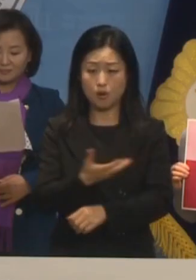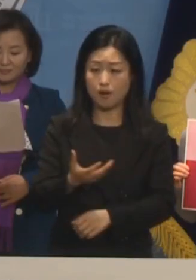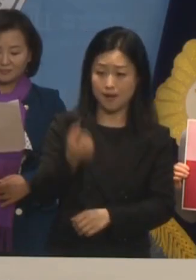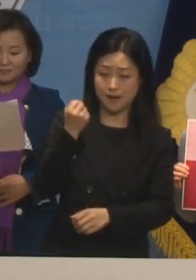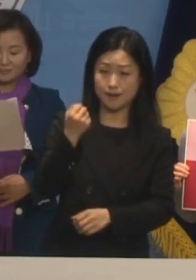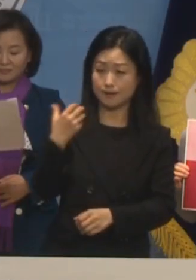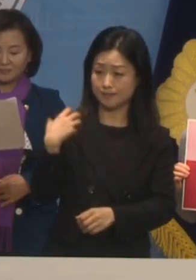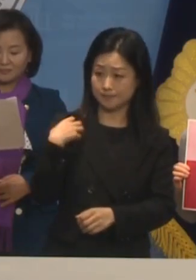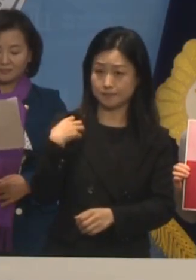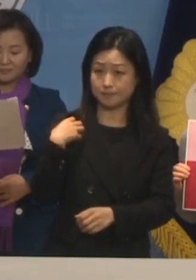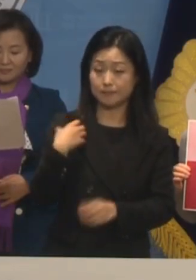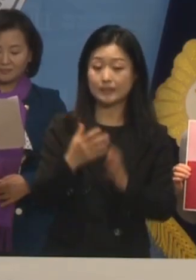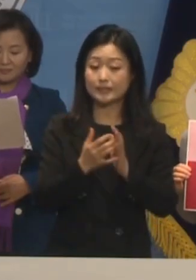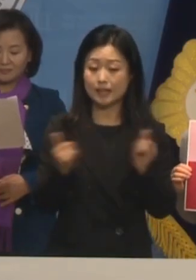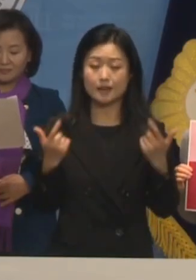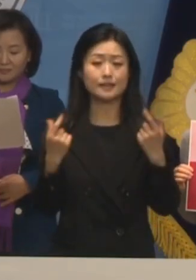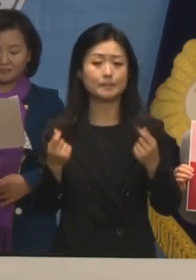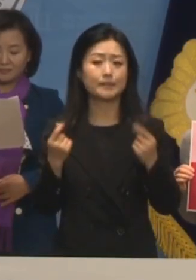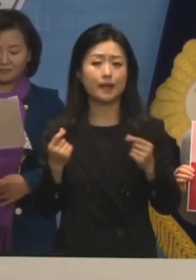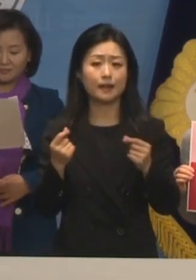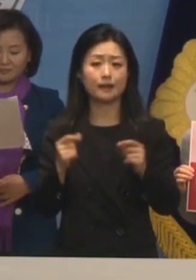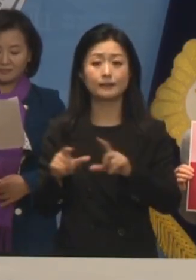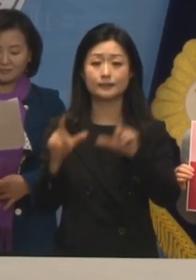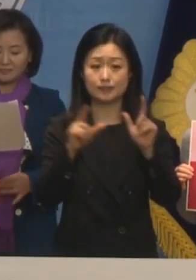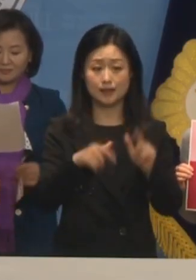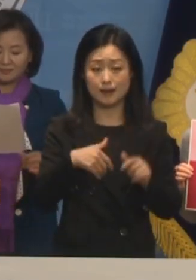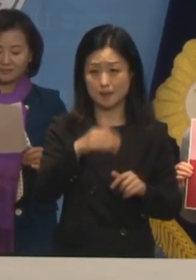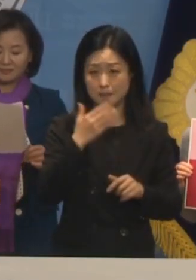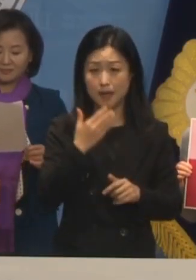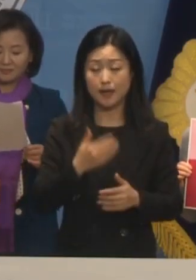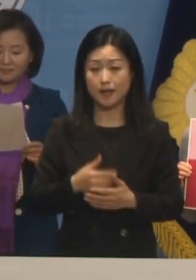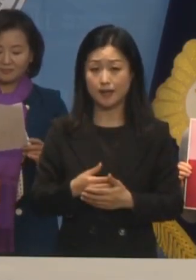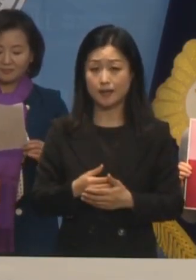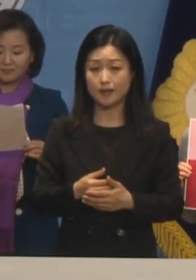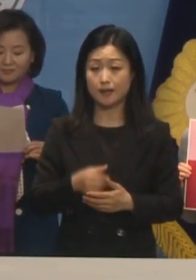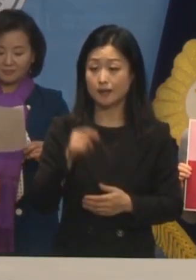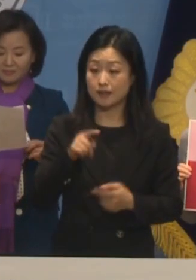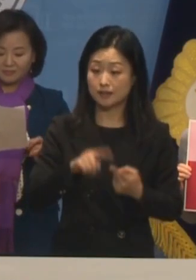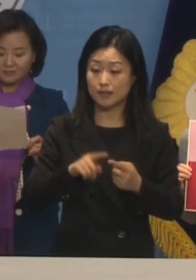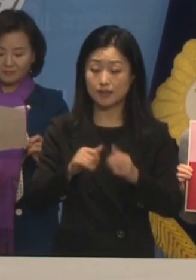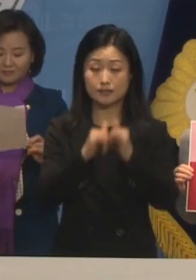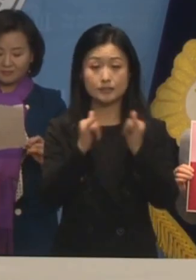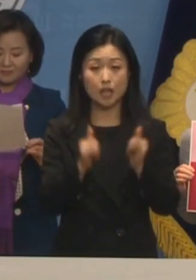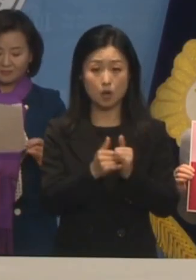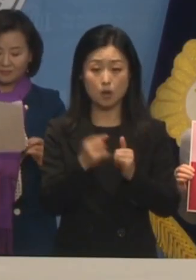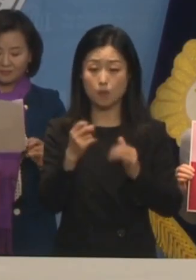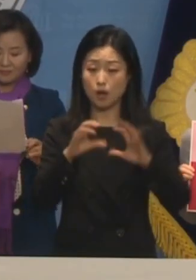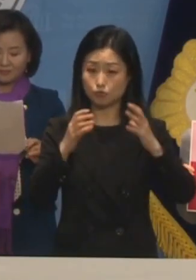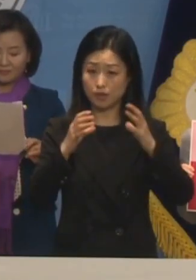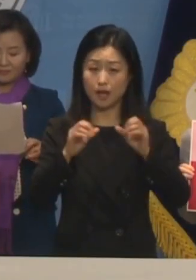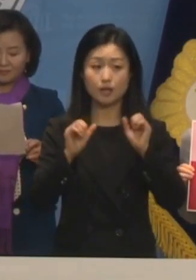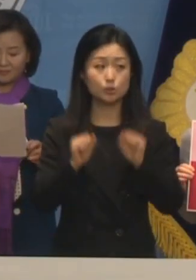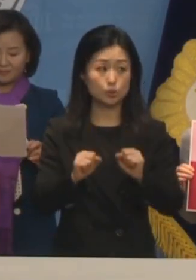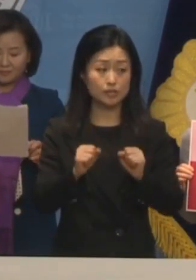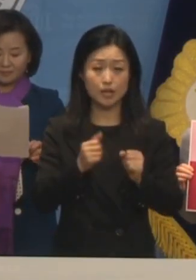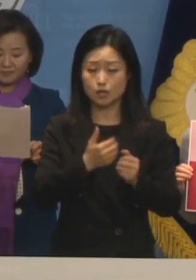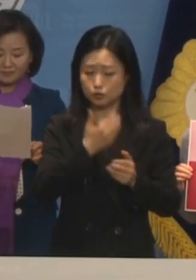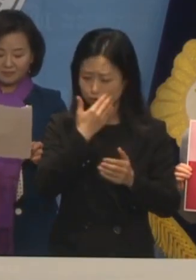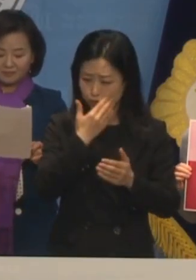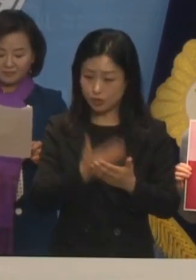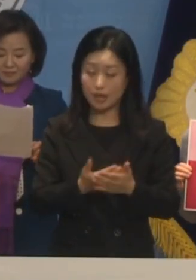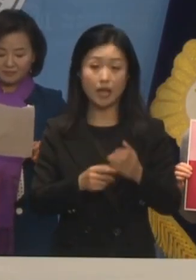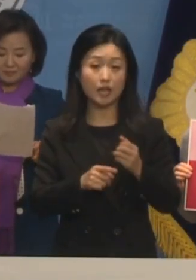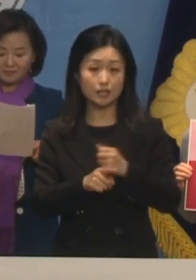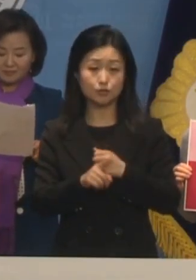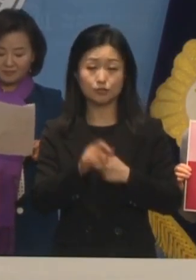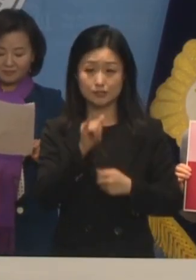비로소 인간이 인간답게 살아갈 수 있는 것입니다. 이것이 사회와 국가가 존재하는 중요한 이유 중